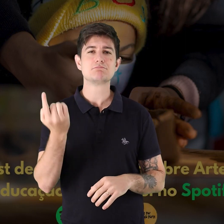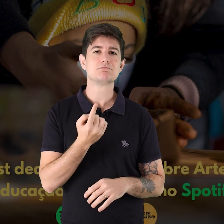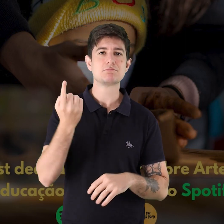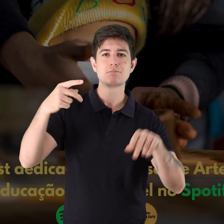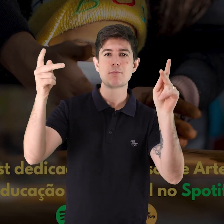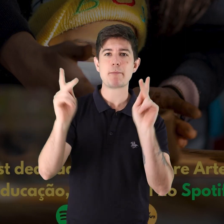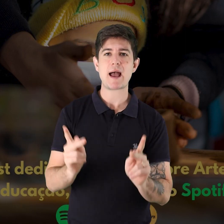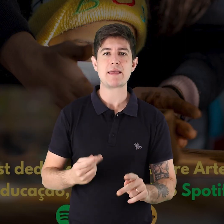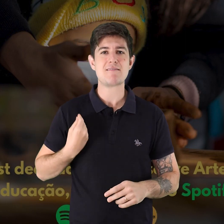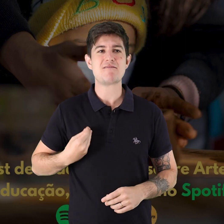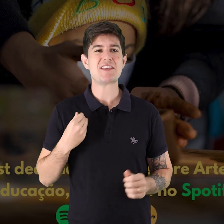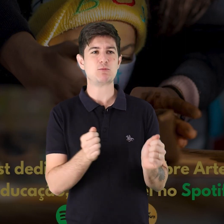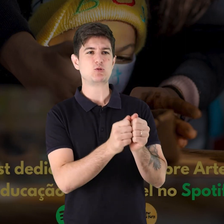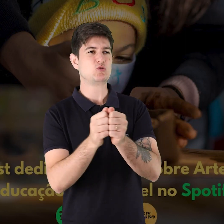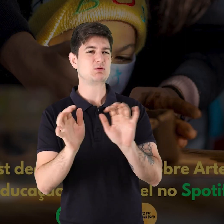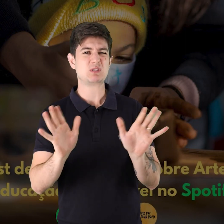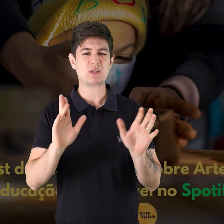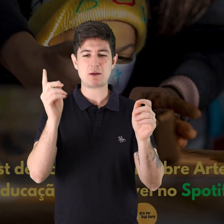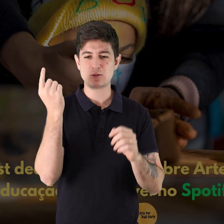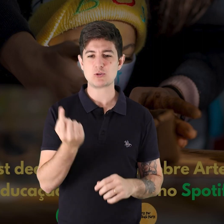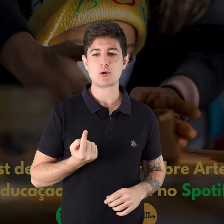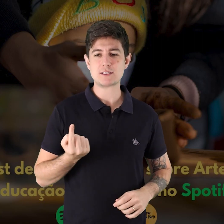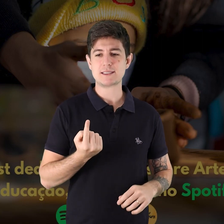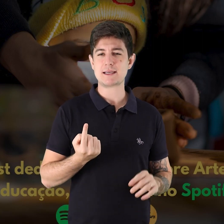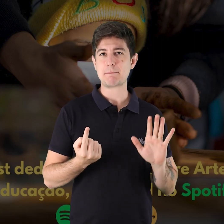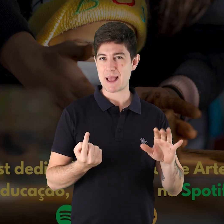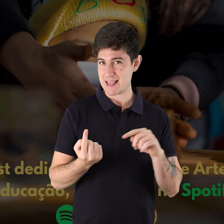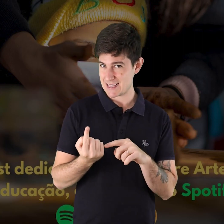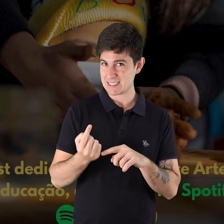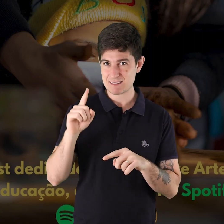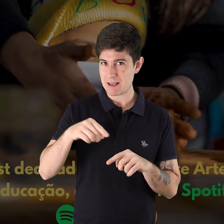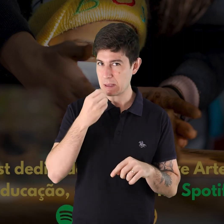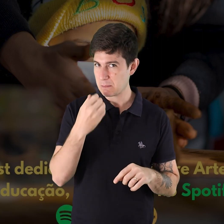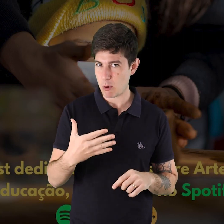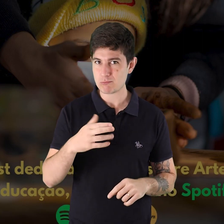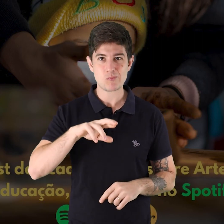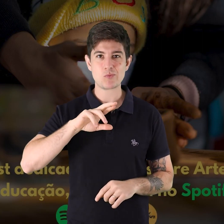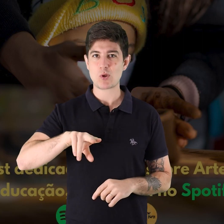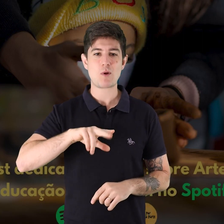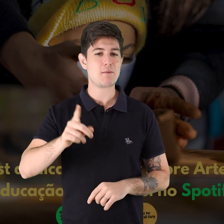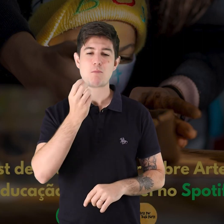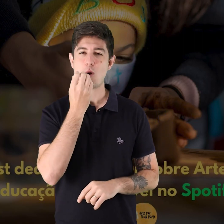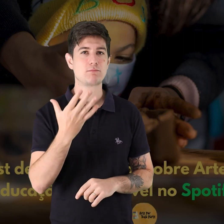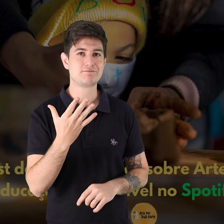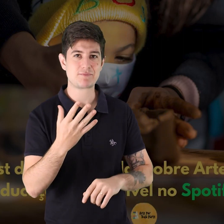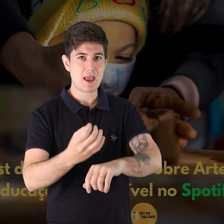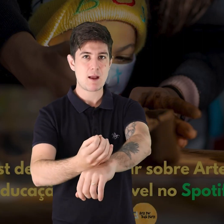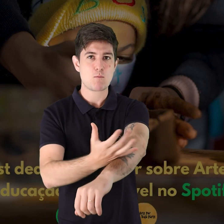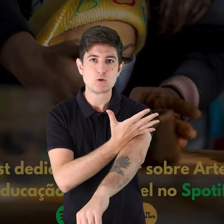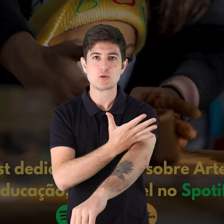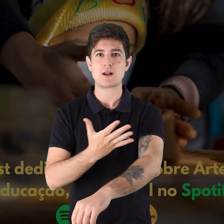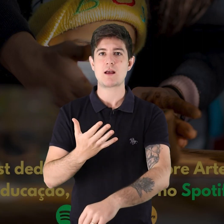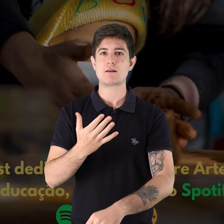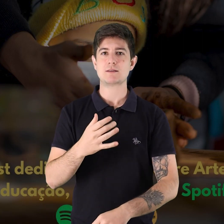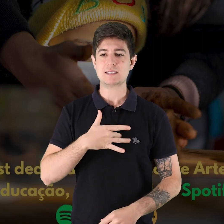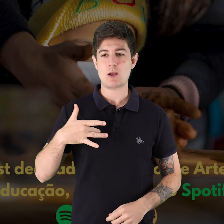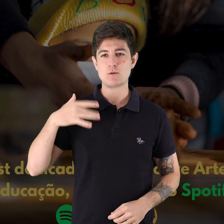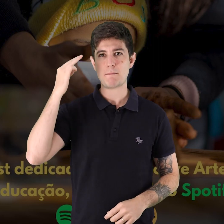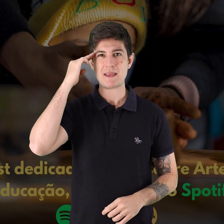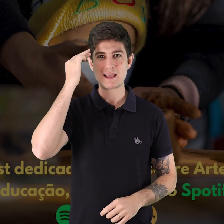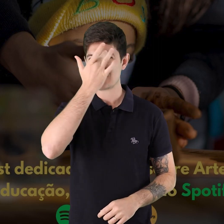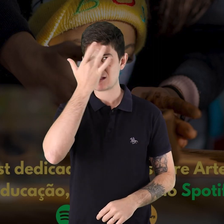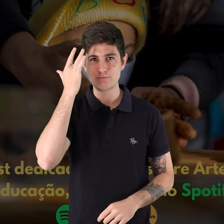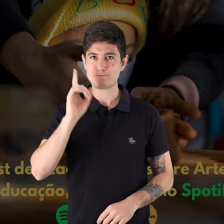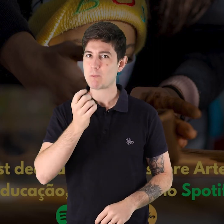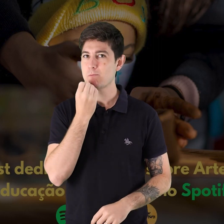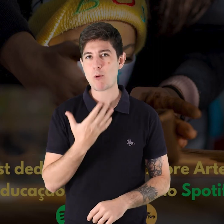seu espaço, não ter tanta convivência com as pessoas, mas isso não faz bem para a nossa saúde, nem